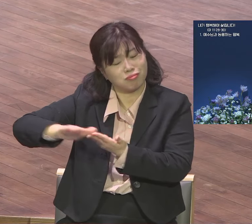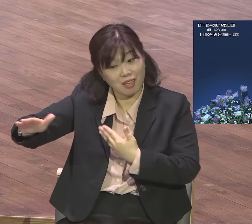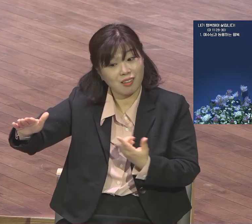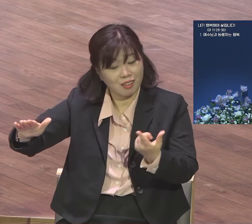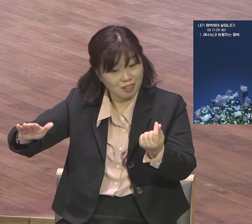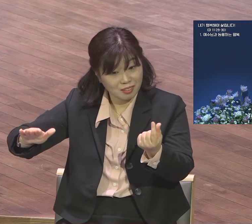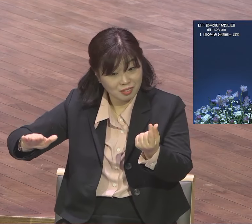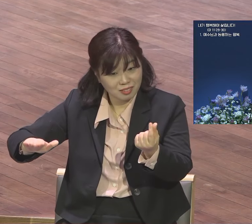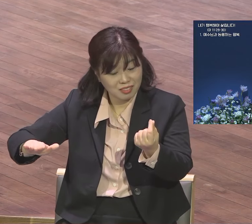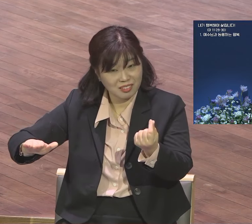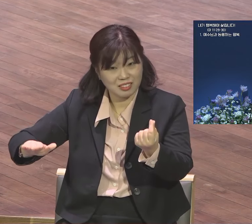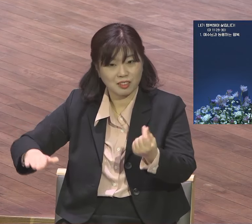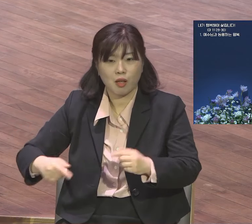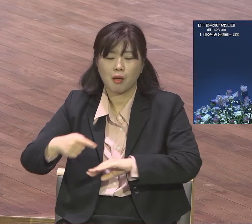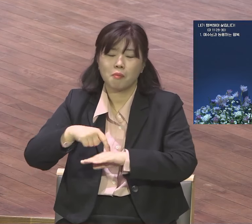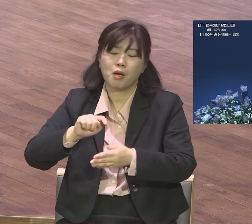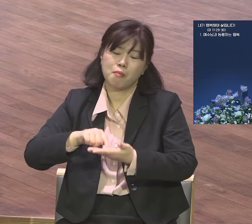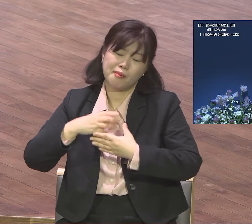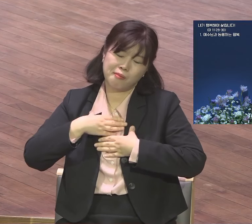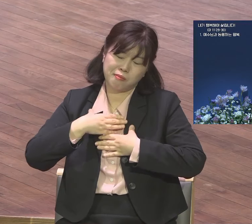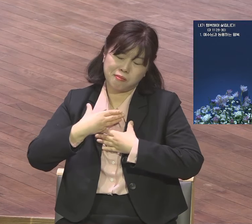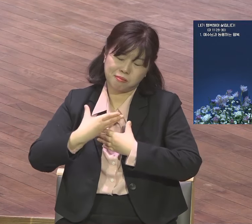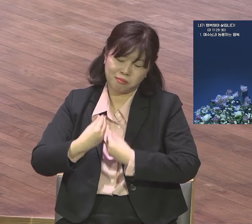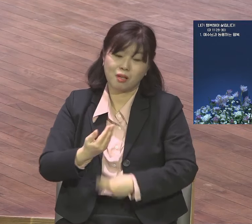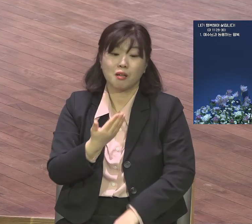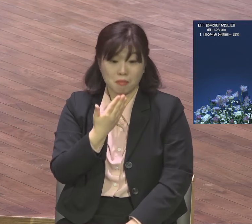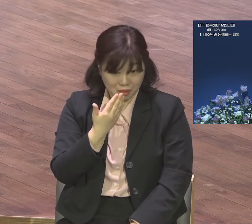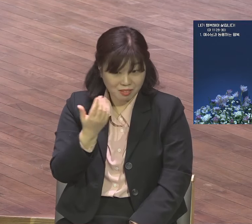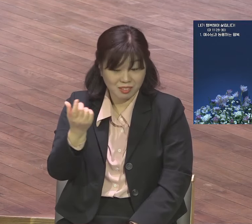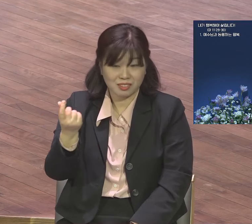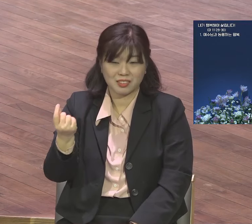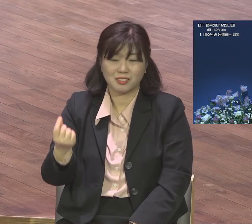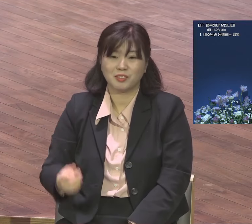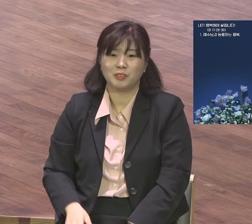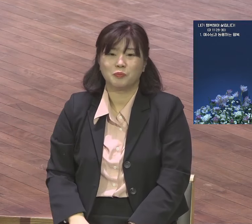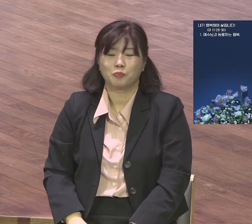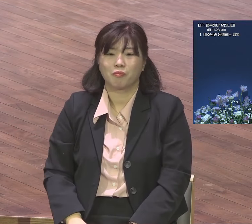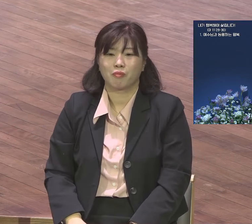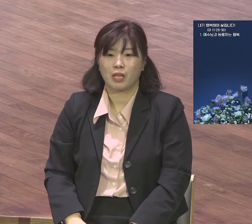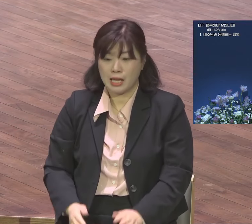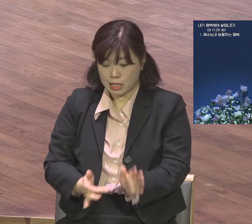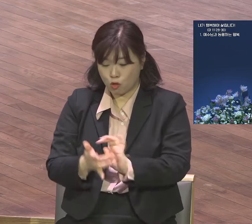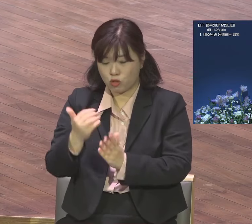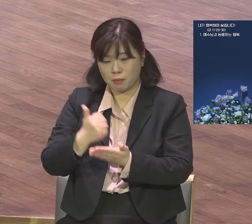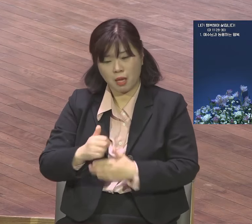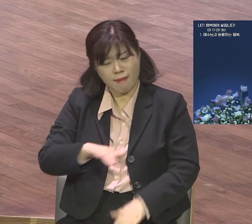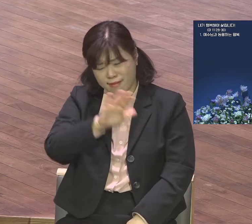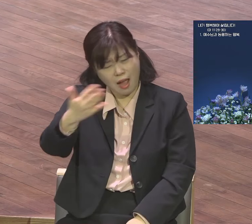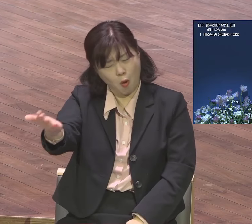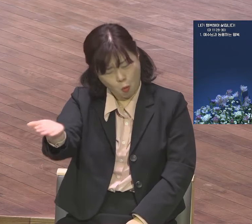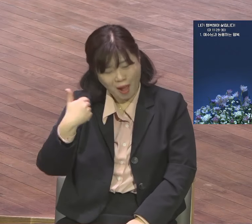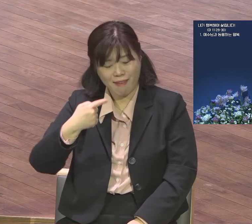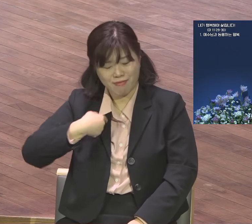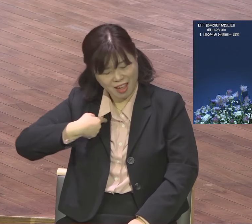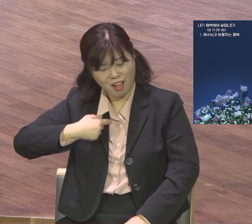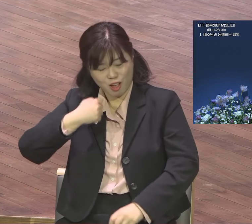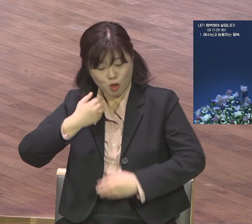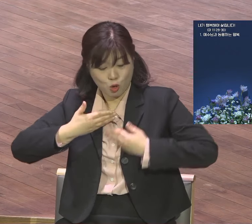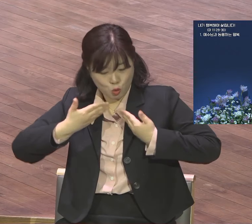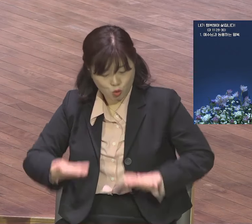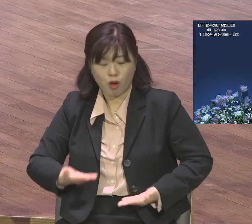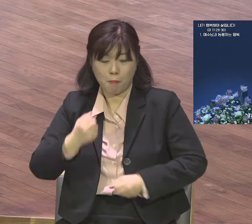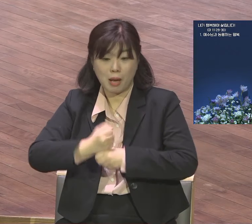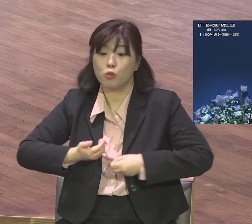행복하시고 마음의 평안이 임하십니까? 다 내게로 오라는 말씀은 본질적으로,